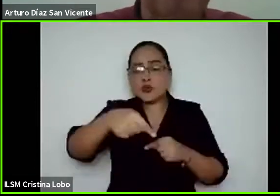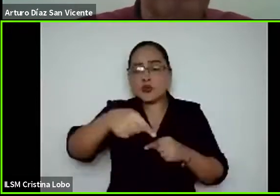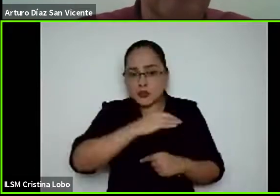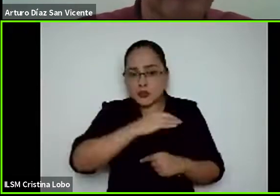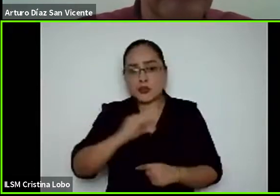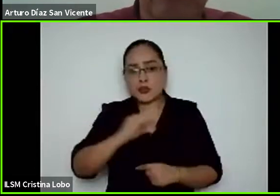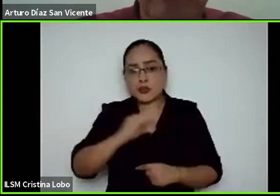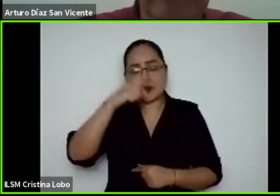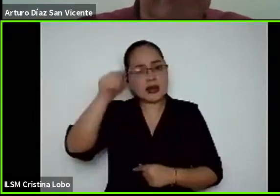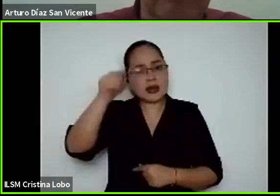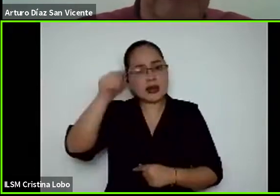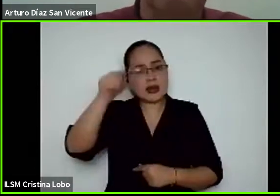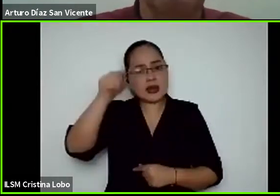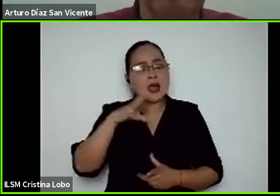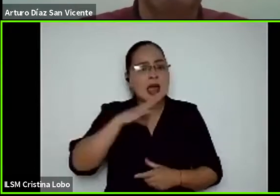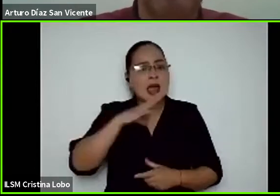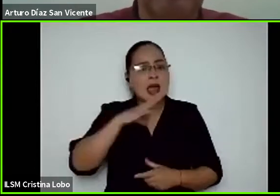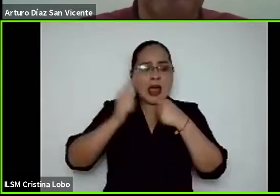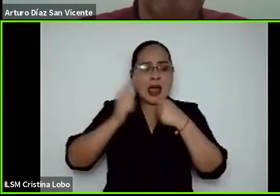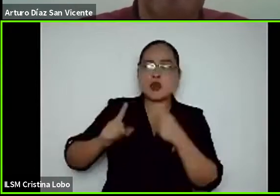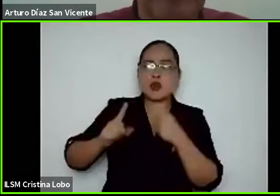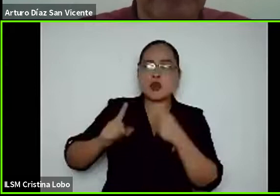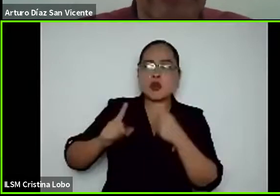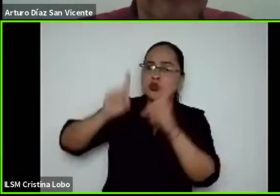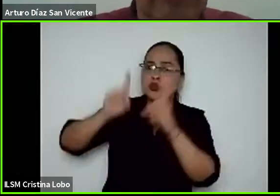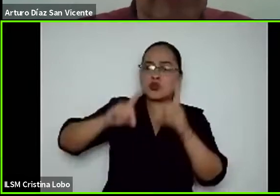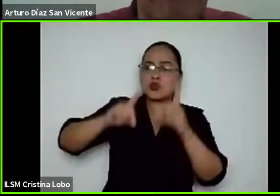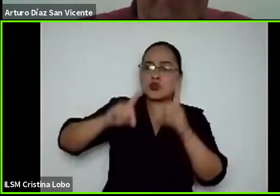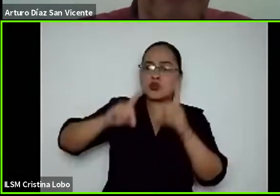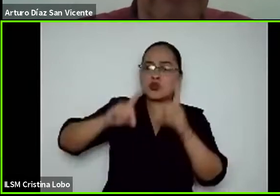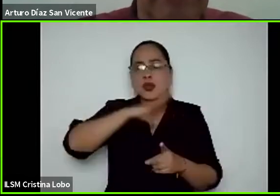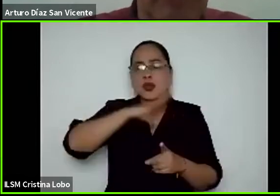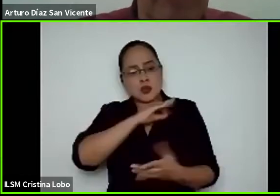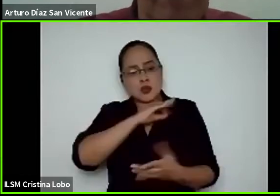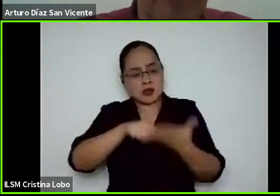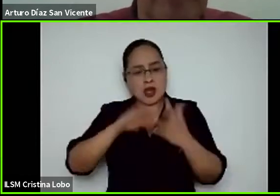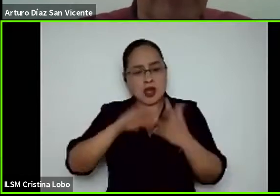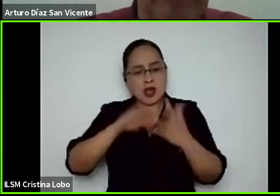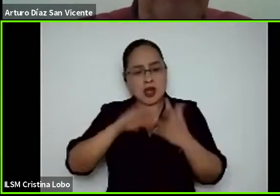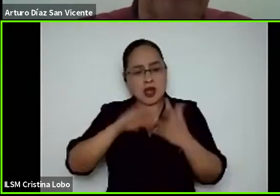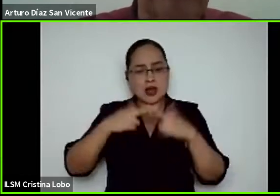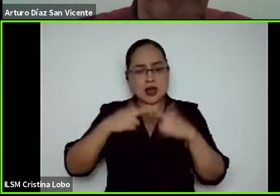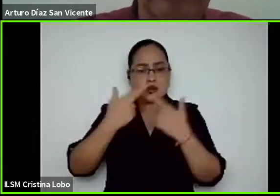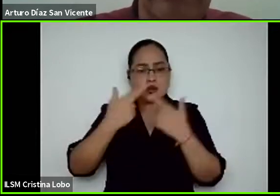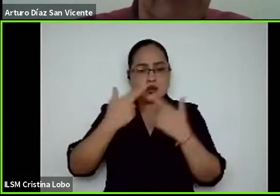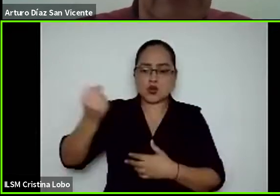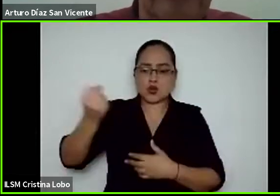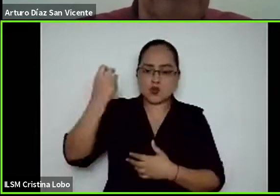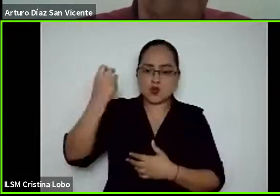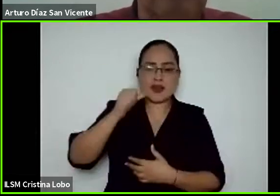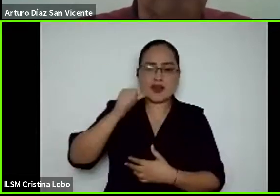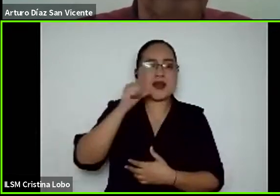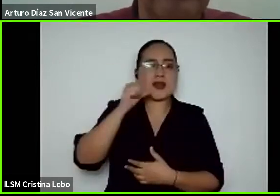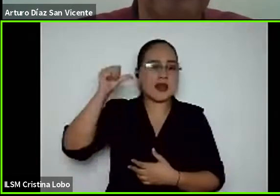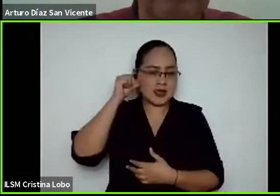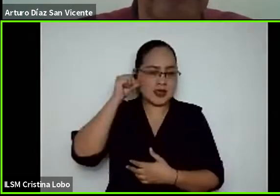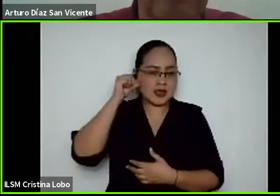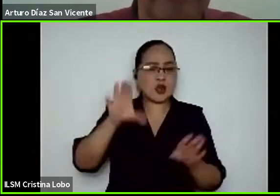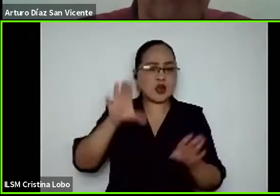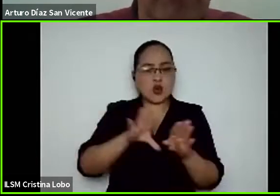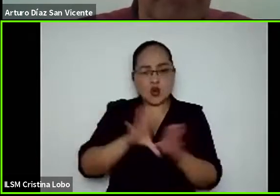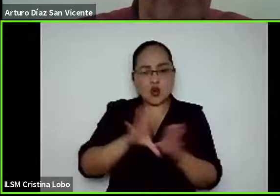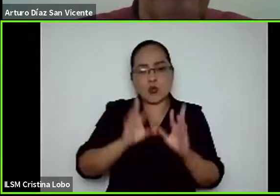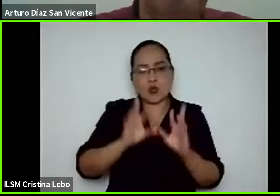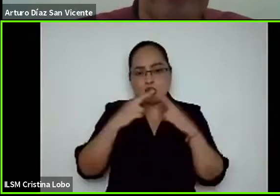también para solventar cualquier duda que pudieran tener en relación con la marcha del diplomado, la programación de las sesiones, cómo ingresan